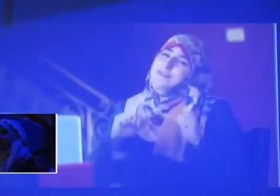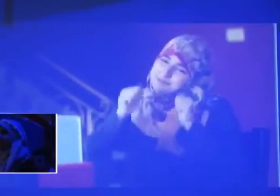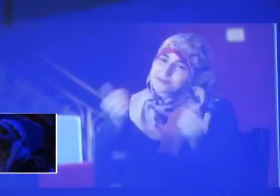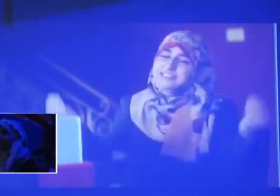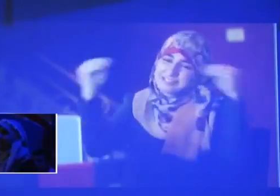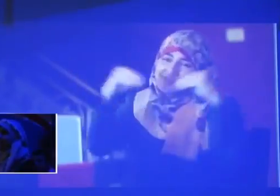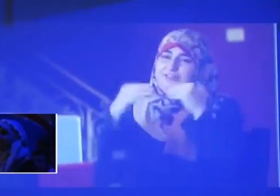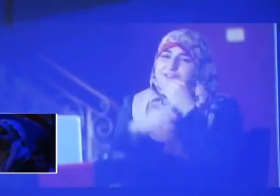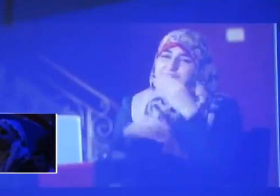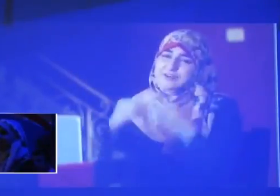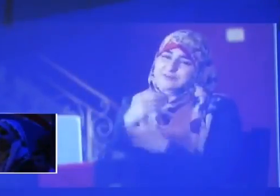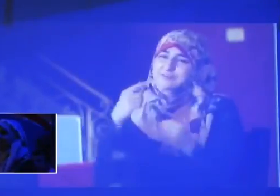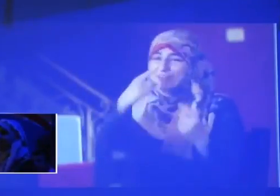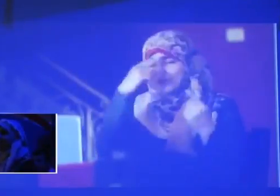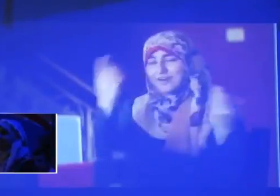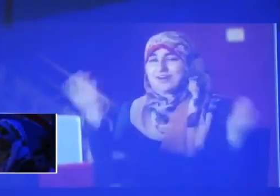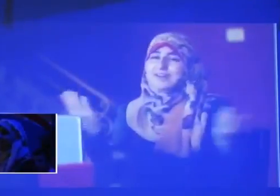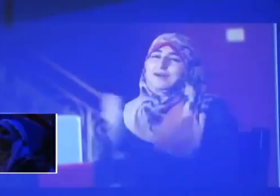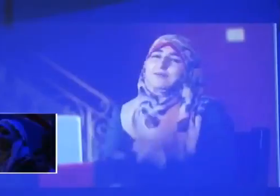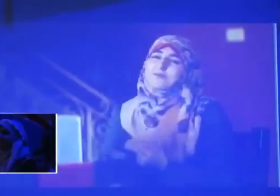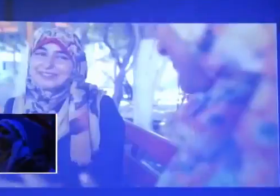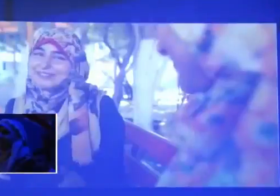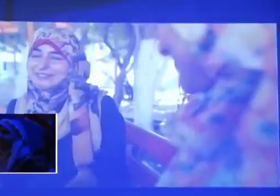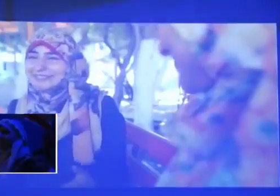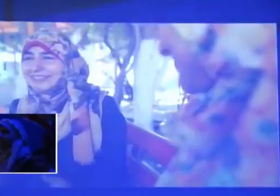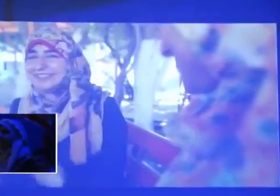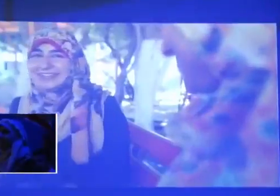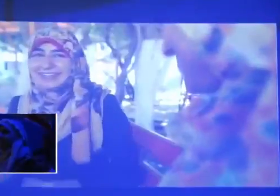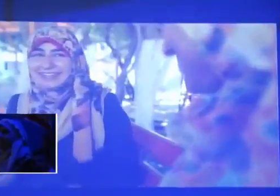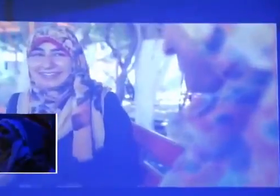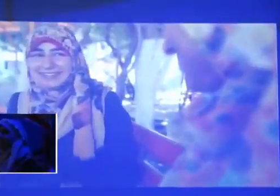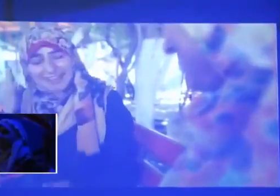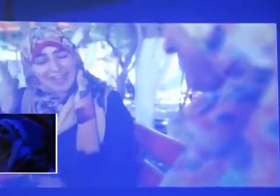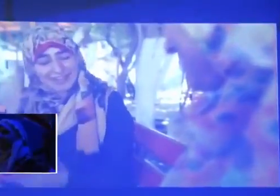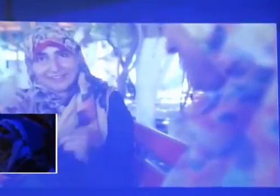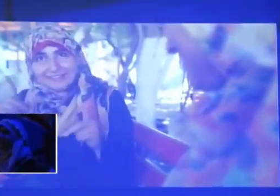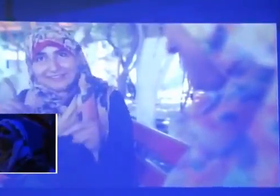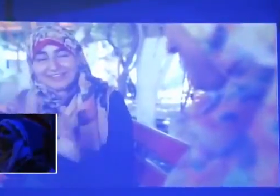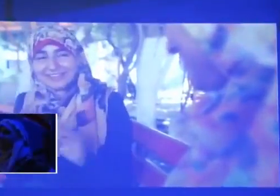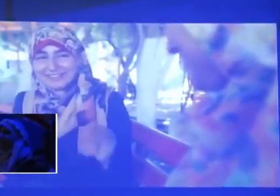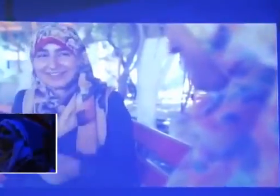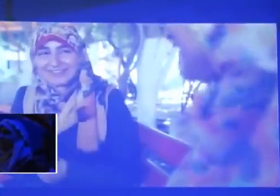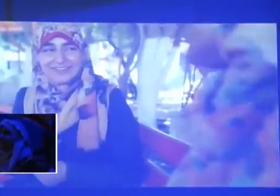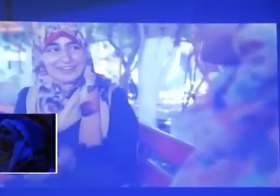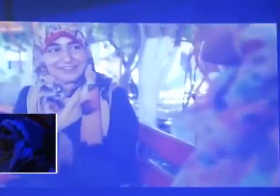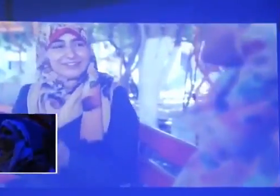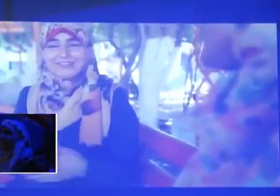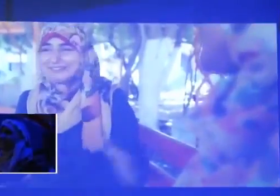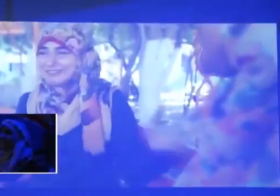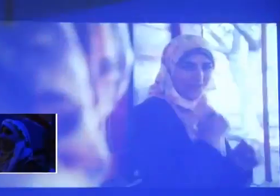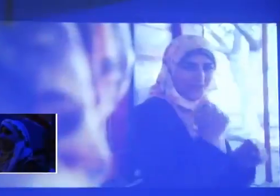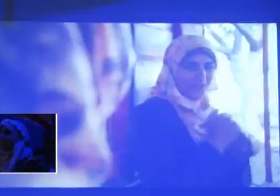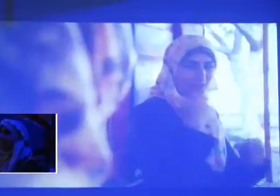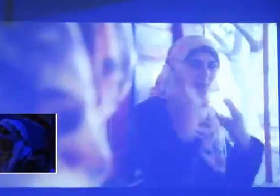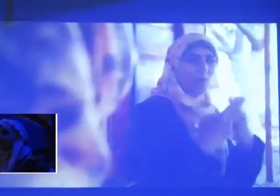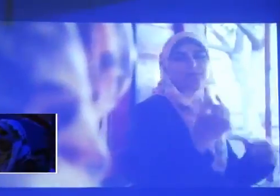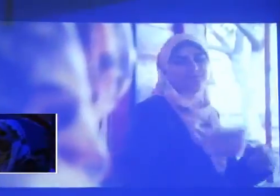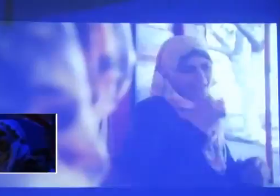4 سنوات، يعني حابين كمان نكمل إلى البكالوريوس إن شاء الله. صح زمان يعني كنت زعلانة كتير وحاطة في بالي يعني